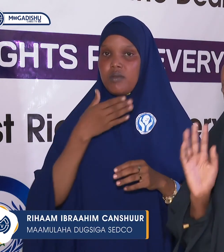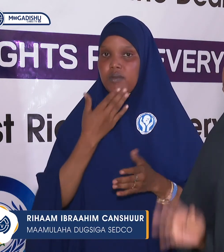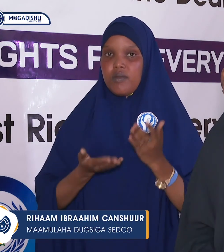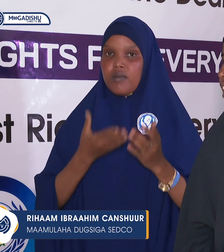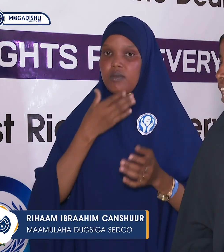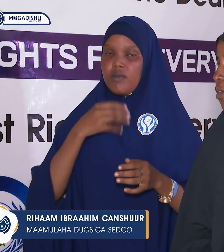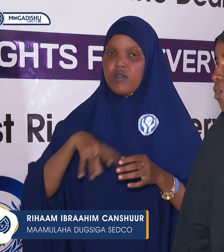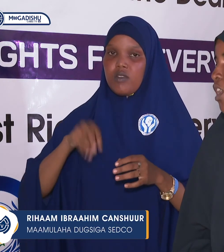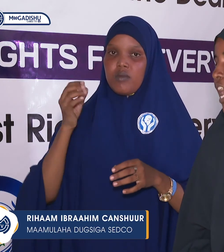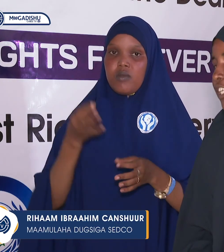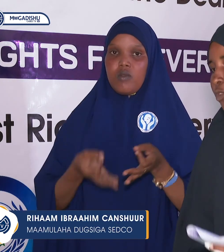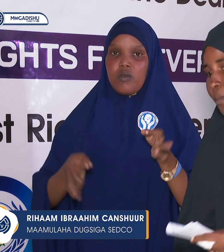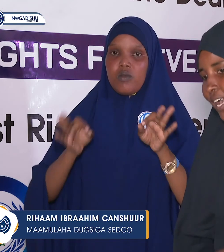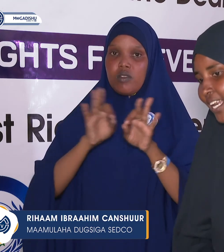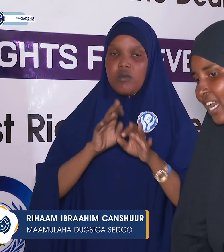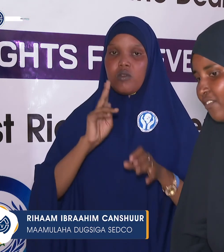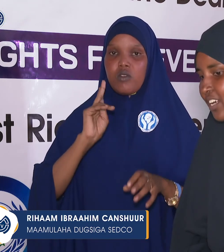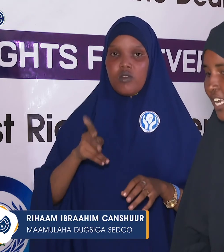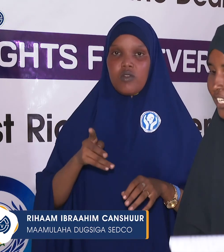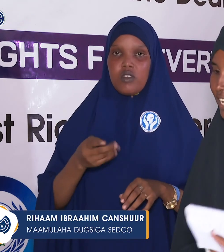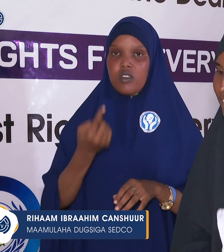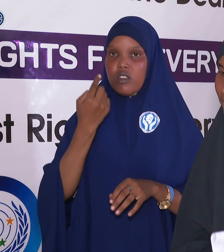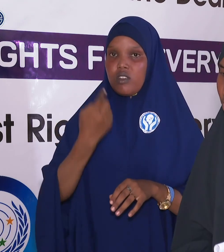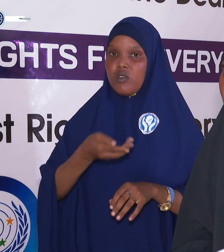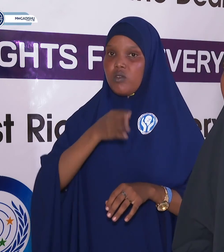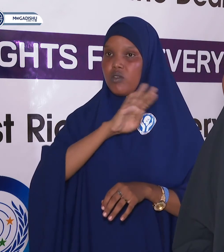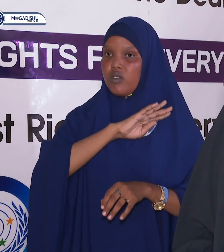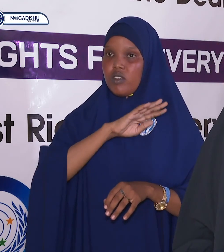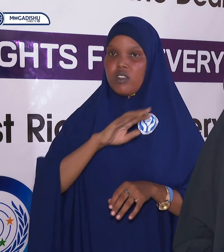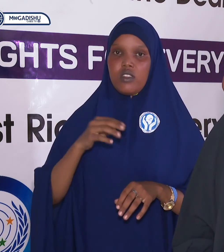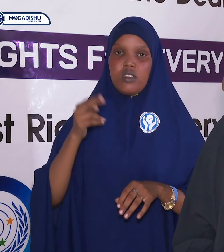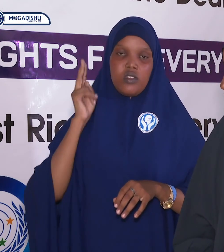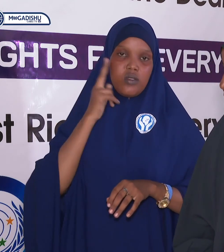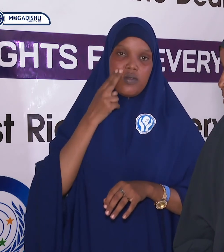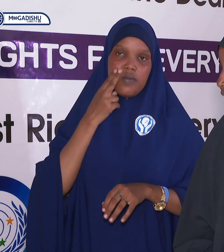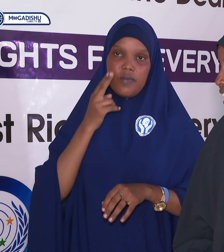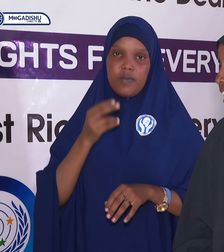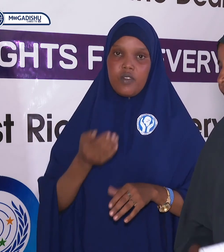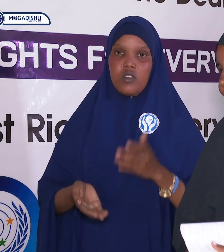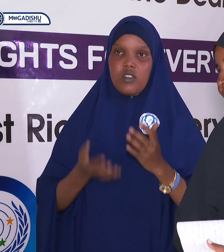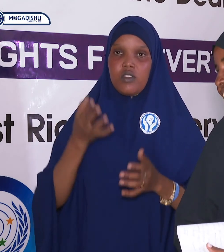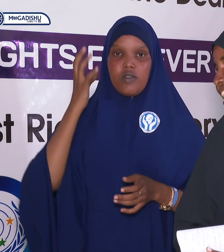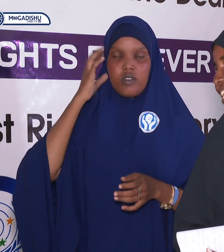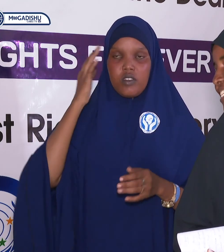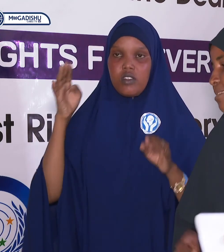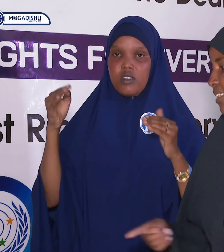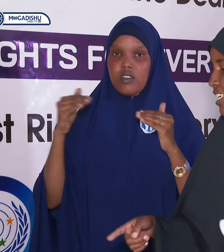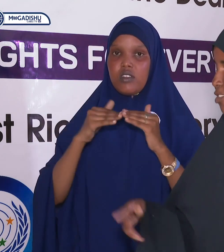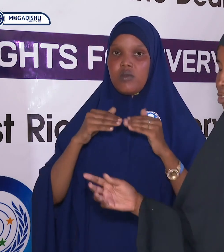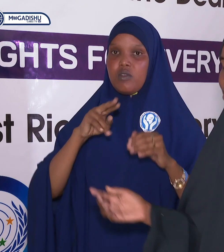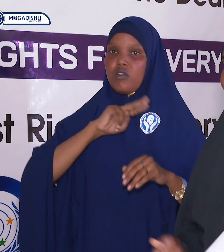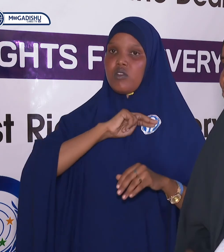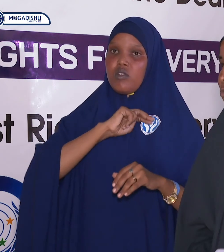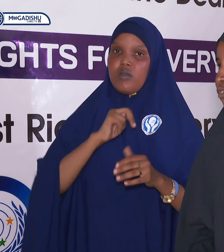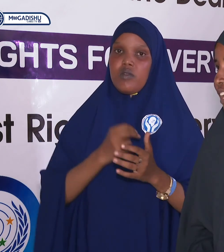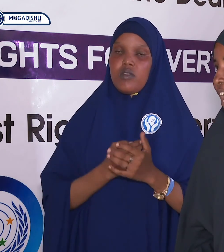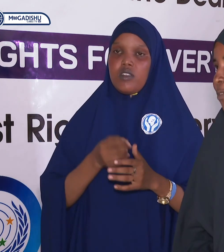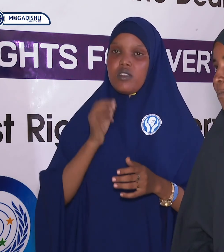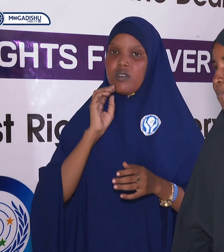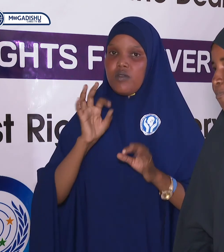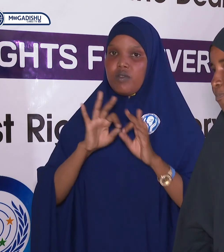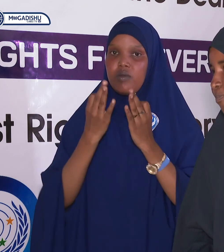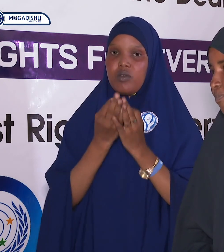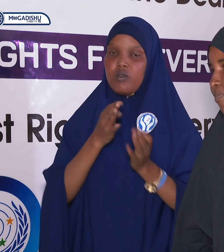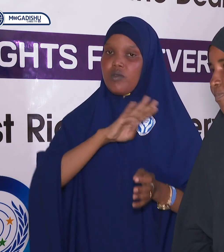inuu kalbigiis ku filnaado hadii uu maqal naafkaya iyo hadii uu maqalkiis dabiici ah aysanaan simid kasta qoyskiis uu